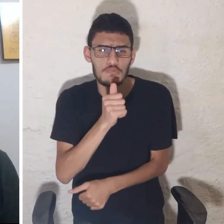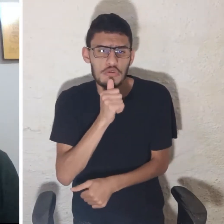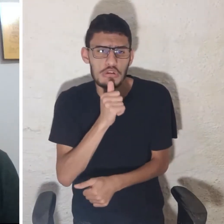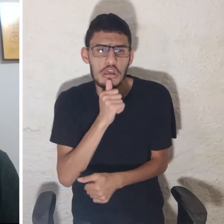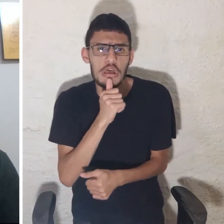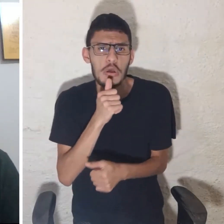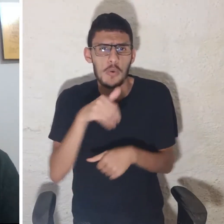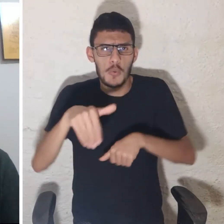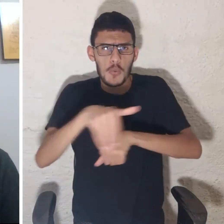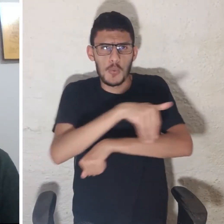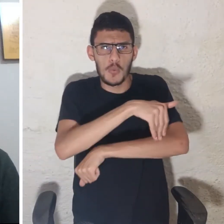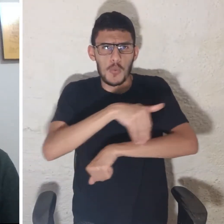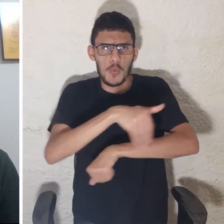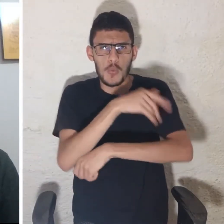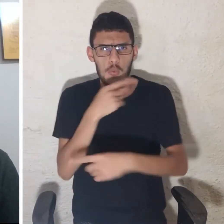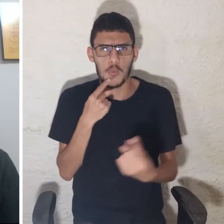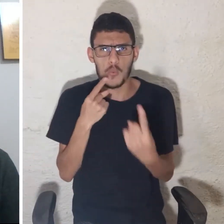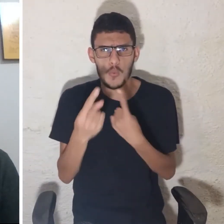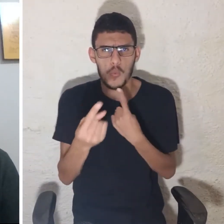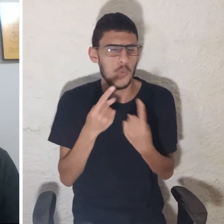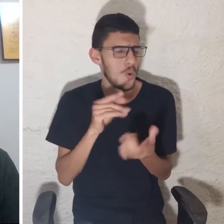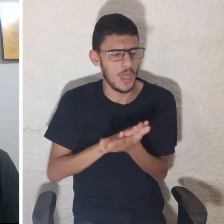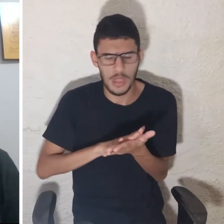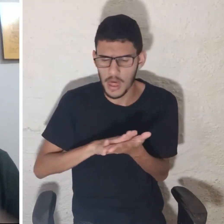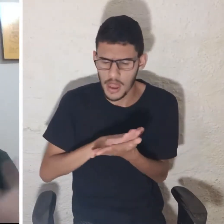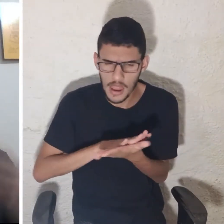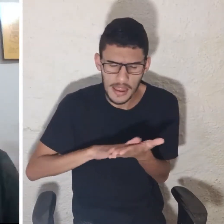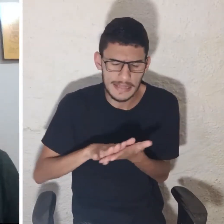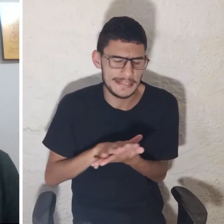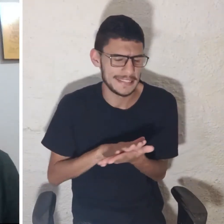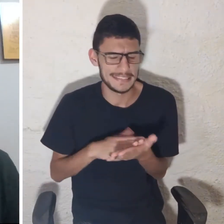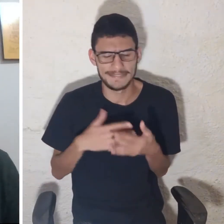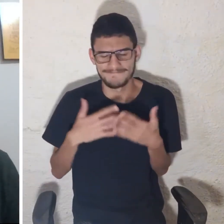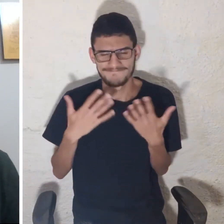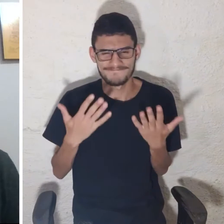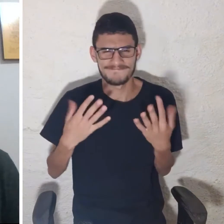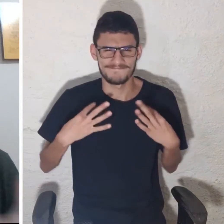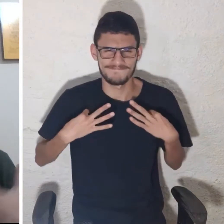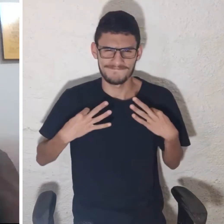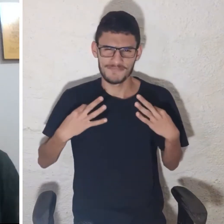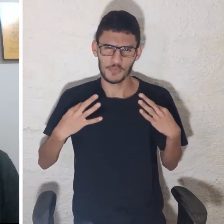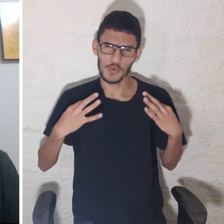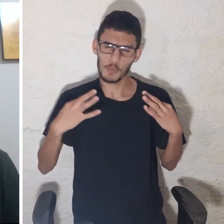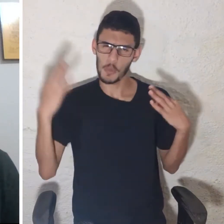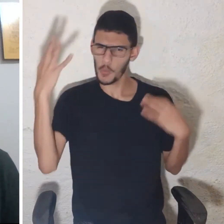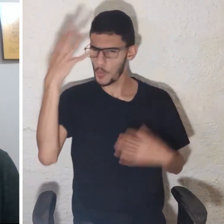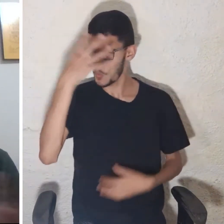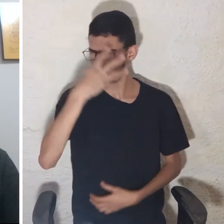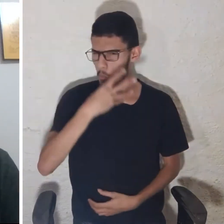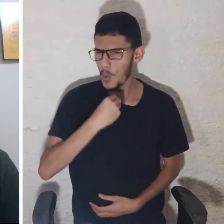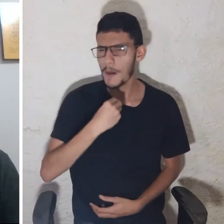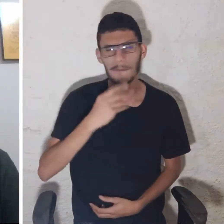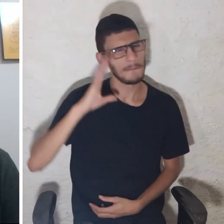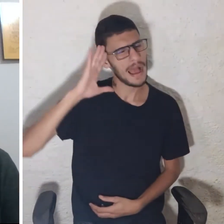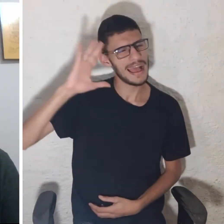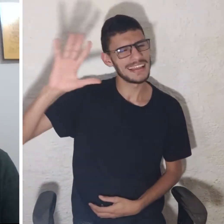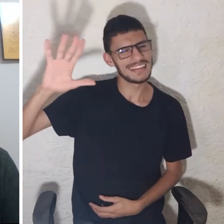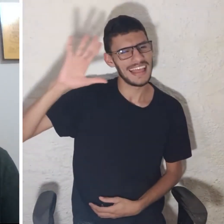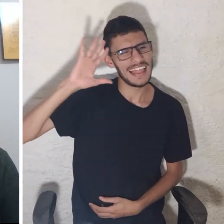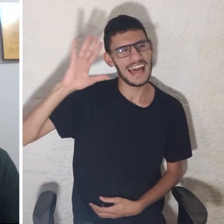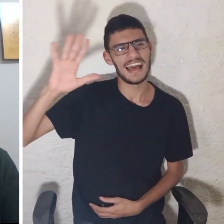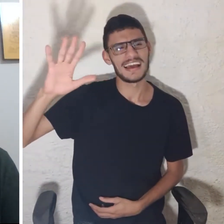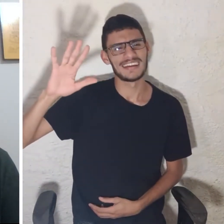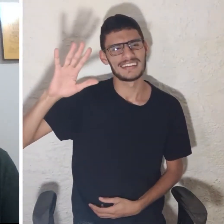tinha as estradas, né, como a gente tem hoje. Muito provavelmente ele não estava, né, muito bem vestido, né, já que a gente vai